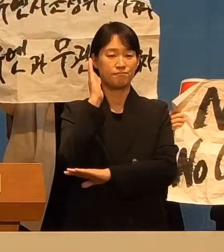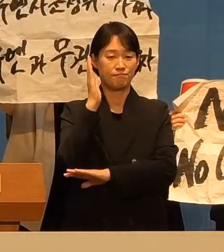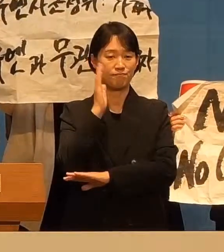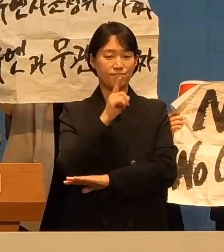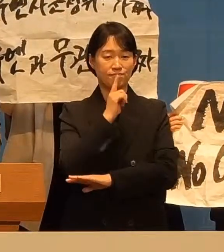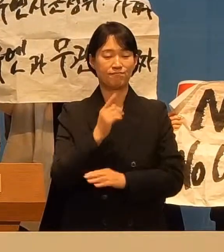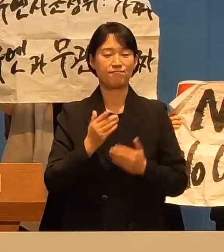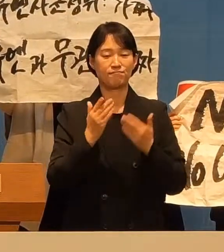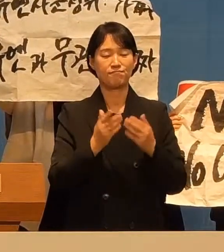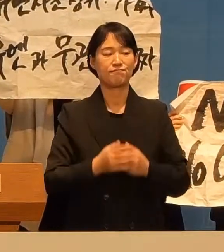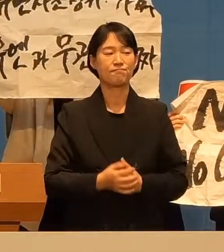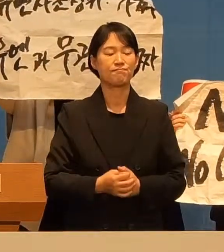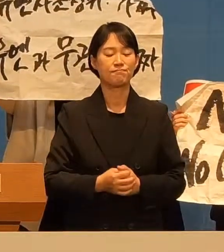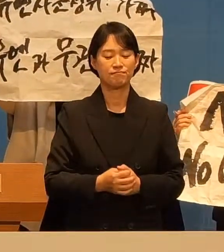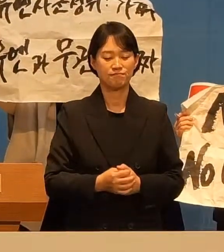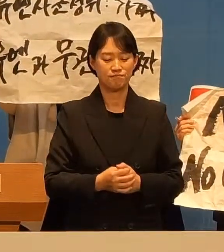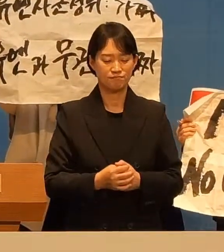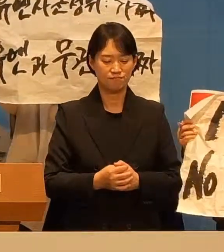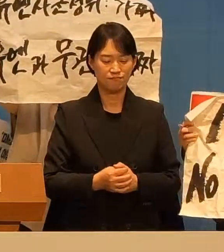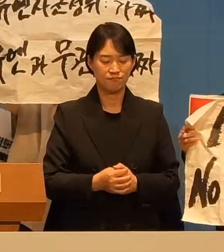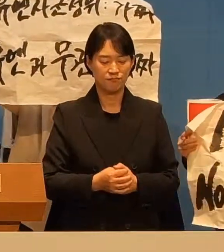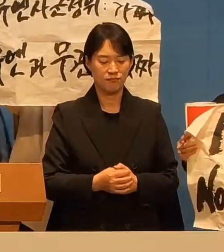청해 듣겠습니다.